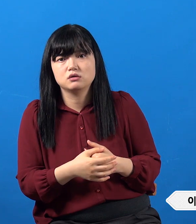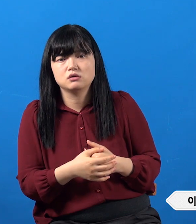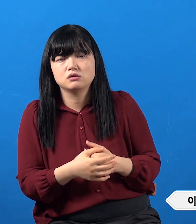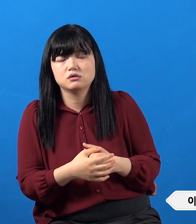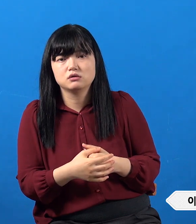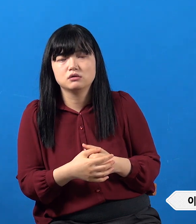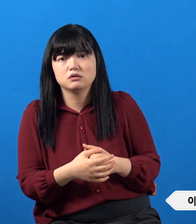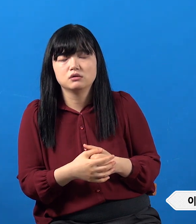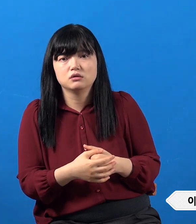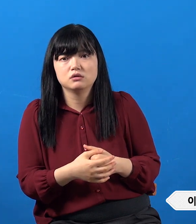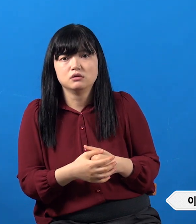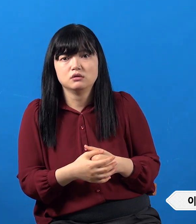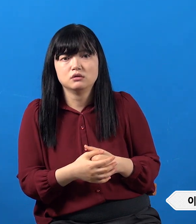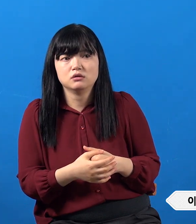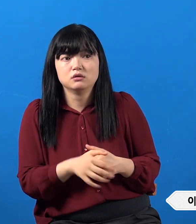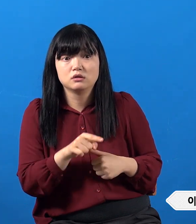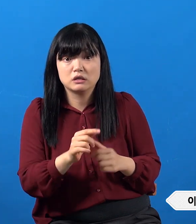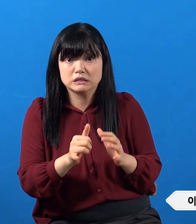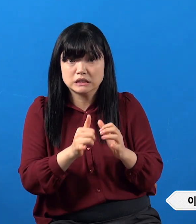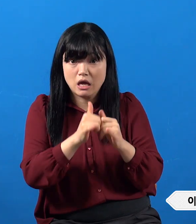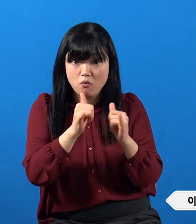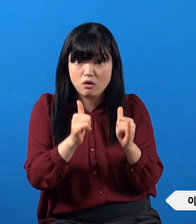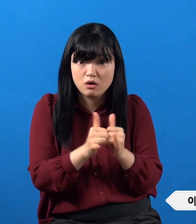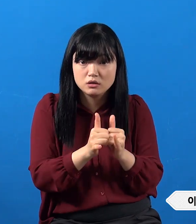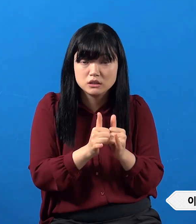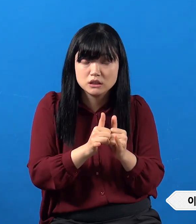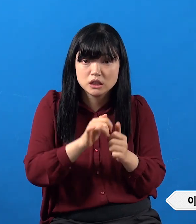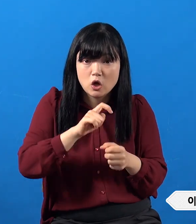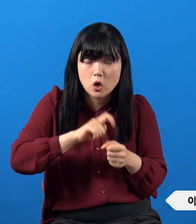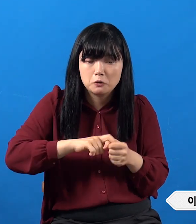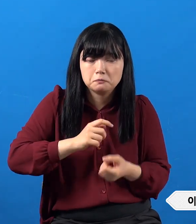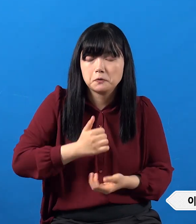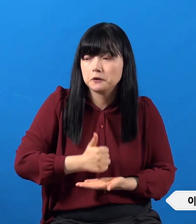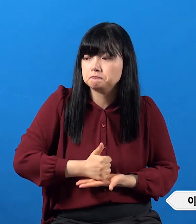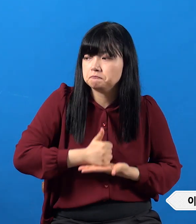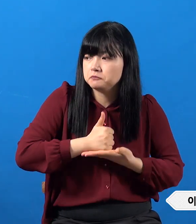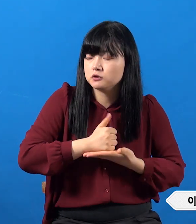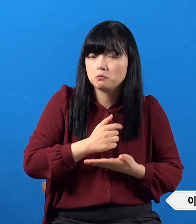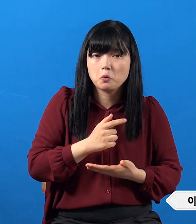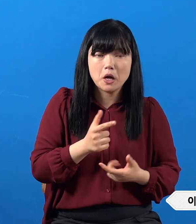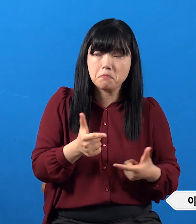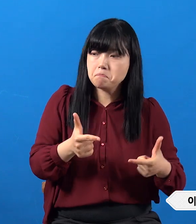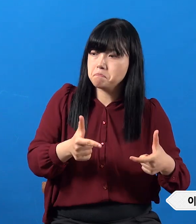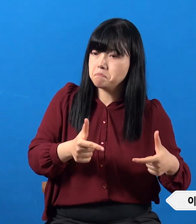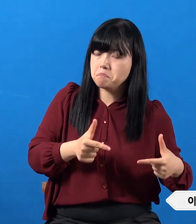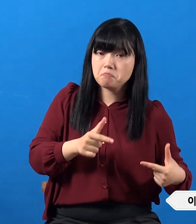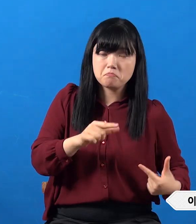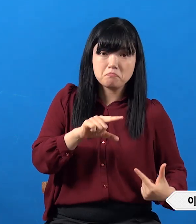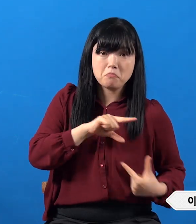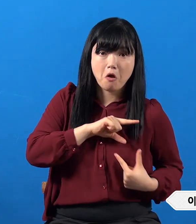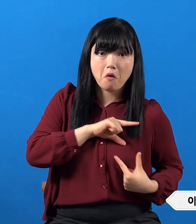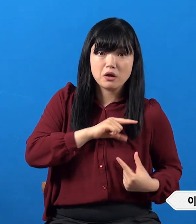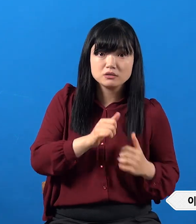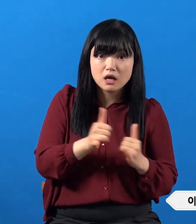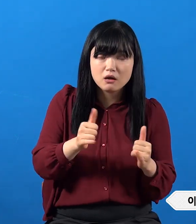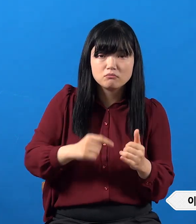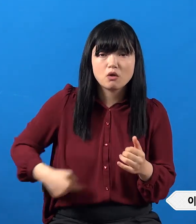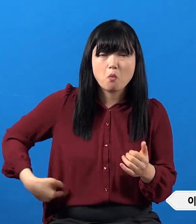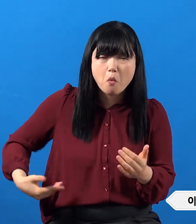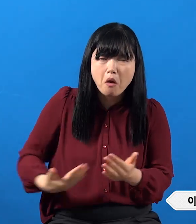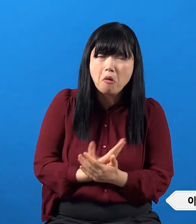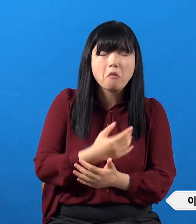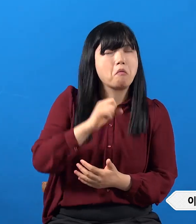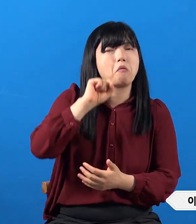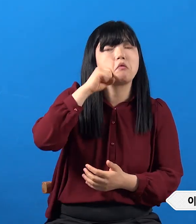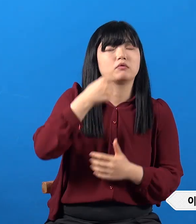네. 그래서 이런 사회적 소셜 클래스가 있는 사람들, 훈장 있는 사람들이 회개하기가 더 어려운